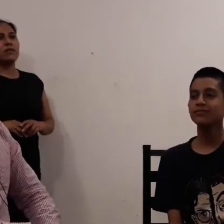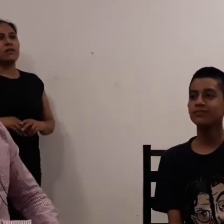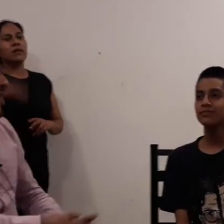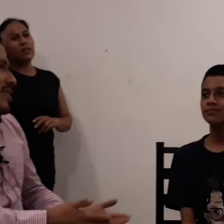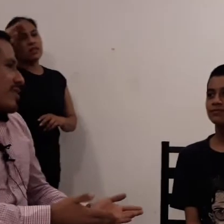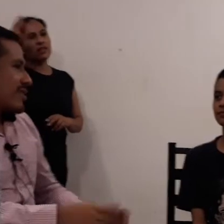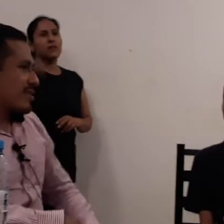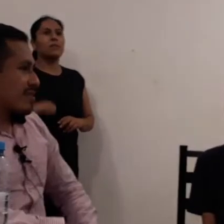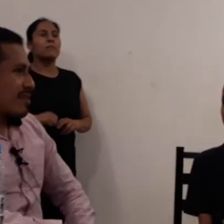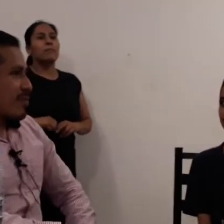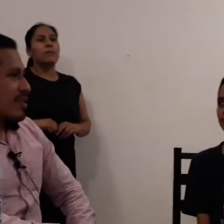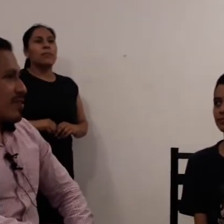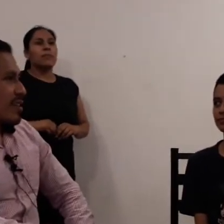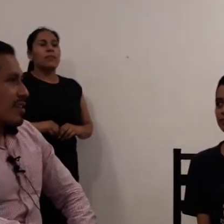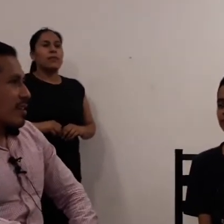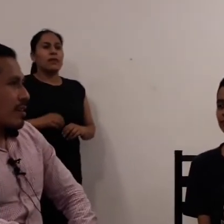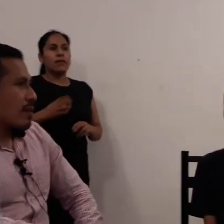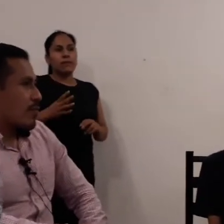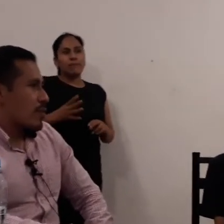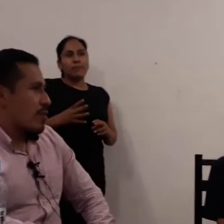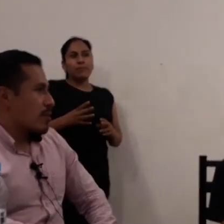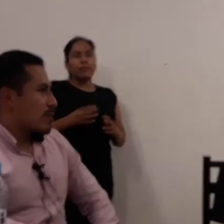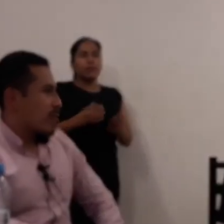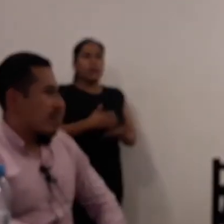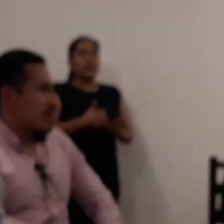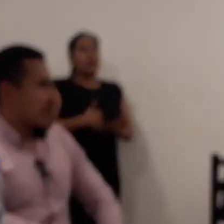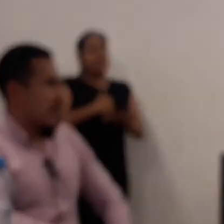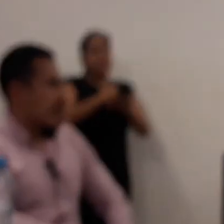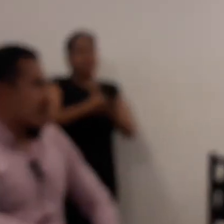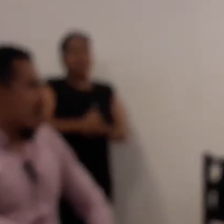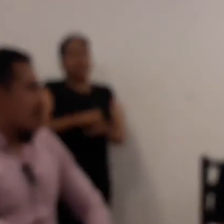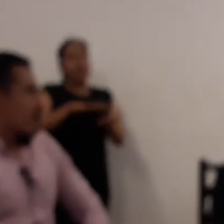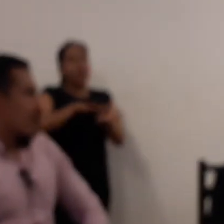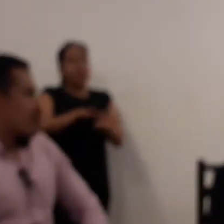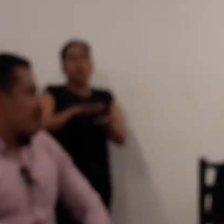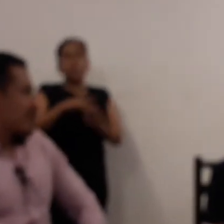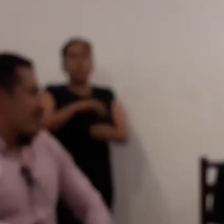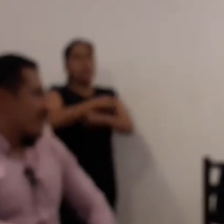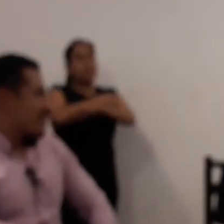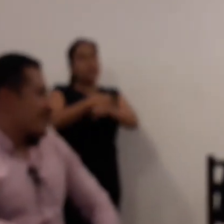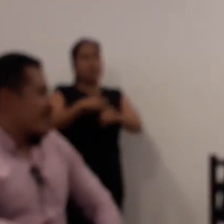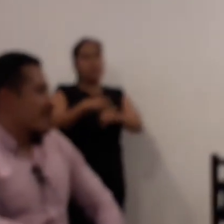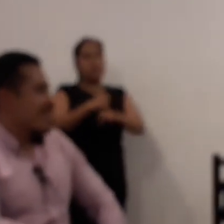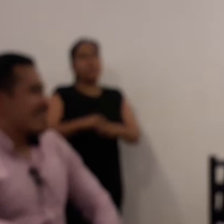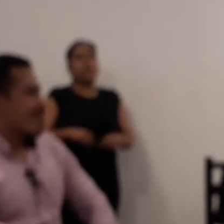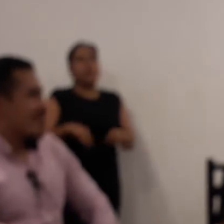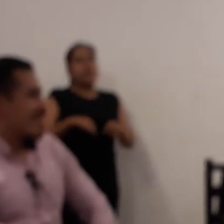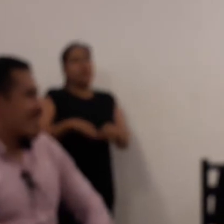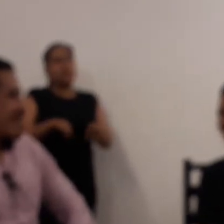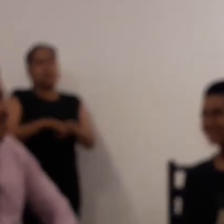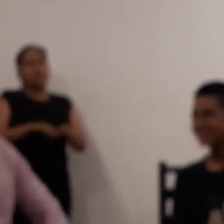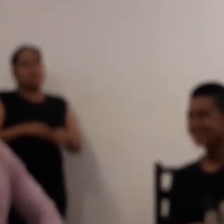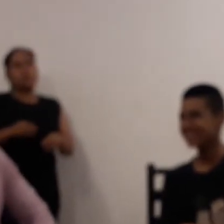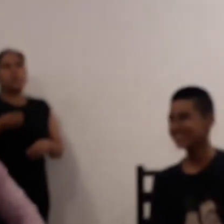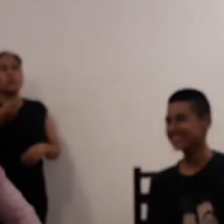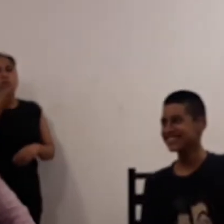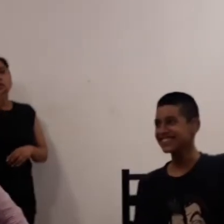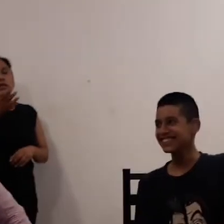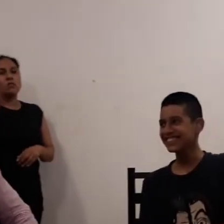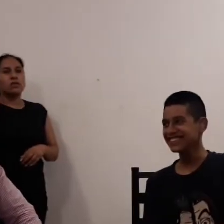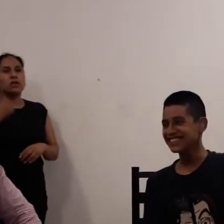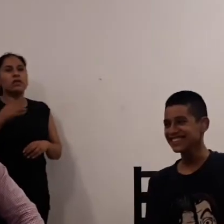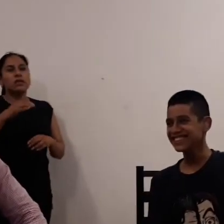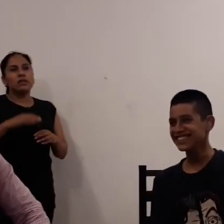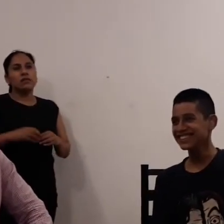Entonces, además de mencionar que el apoyo de los padres, que como ya mencionamos anteriormente, es un